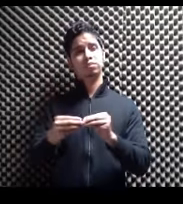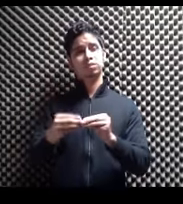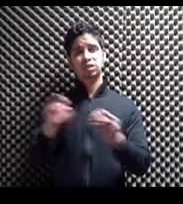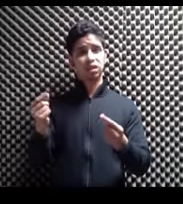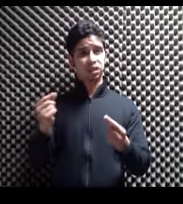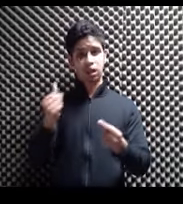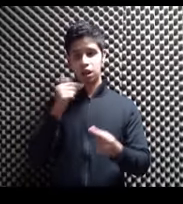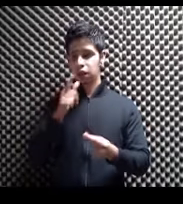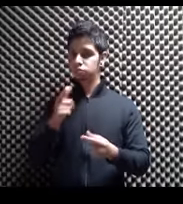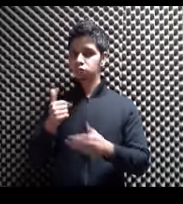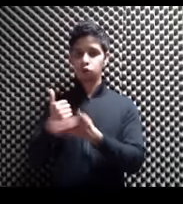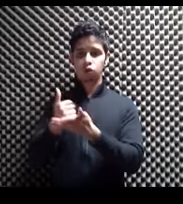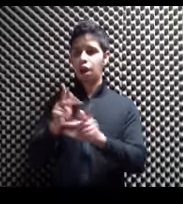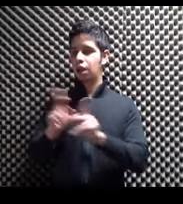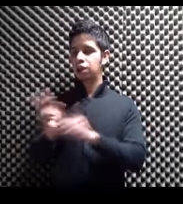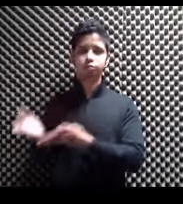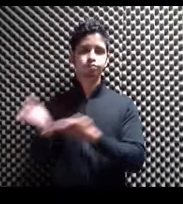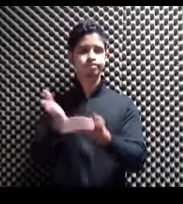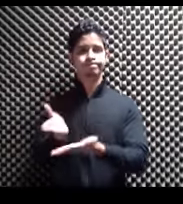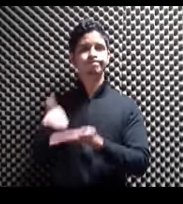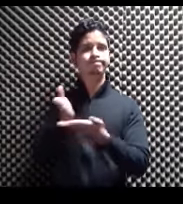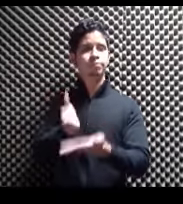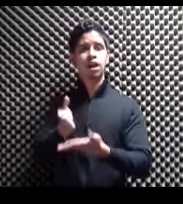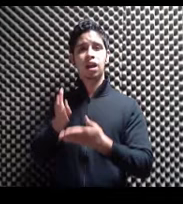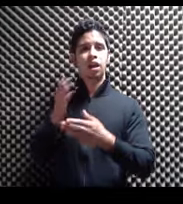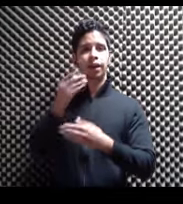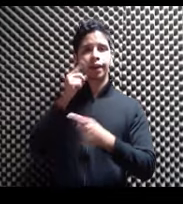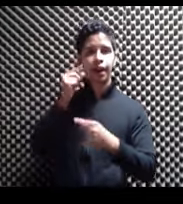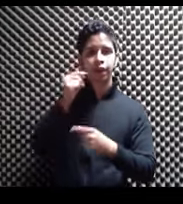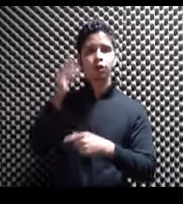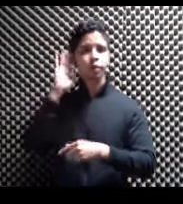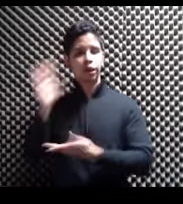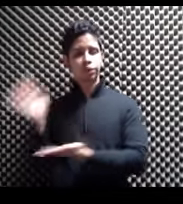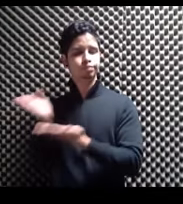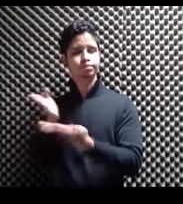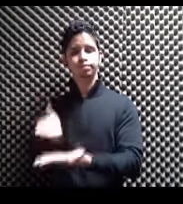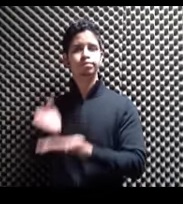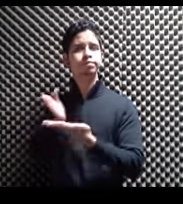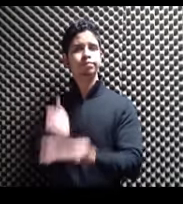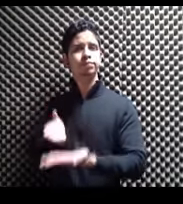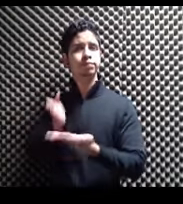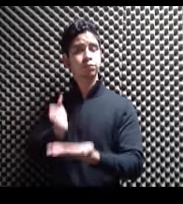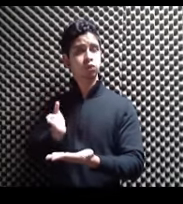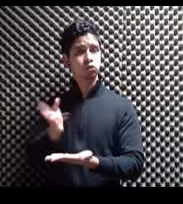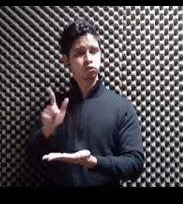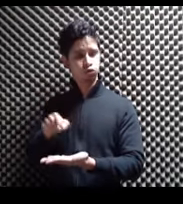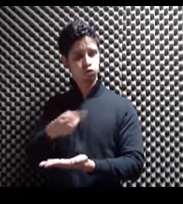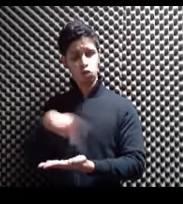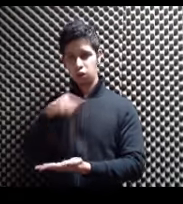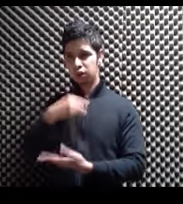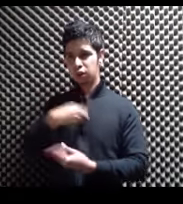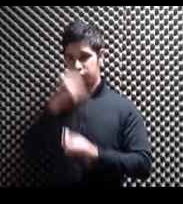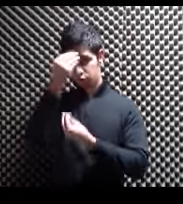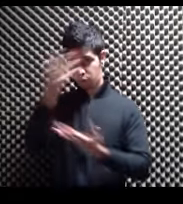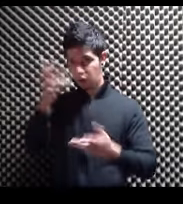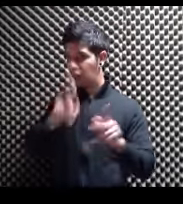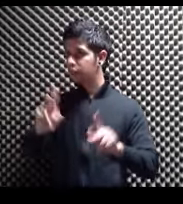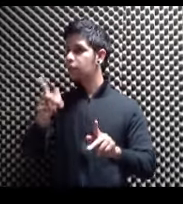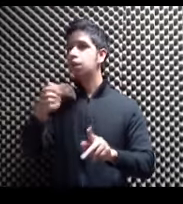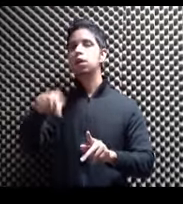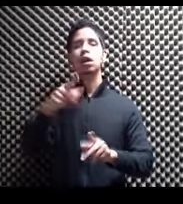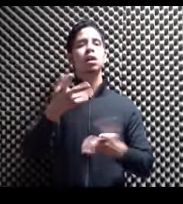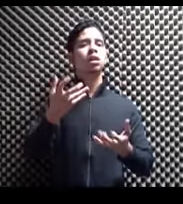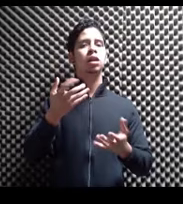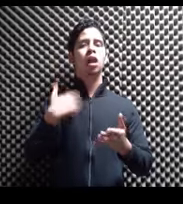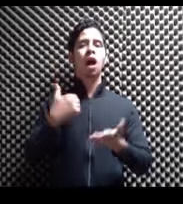le siguen tirando gatitos. Así que yo lo traje para decir a la gente que quiera cooperar con ella y que quiera adoptar perros o gatos,